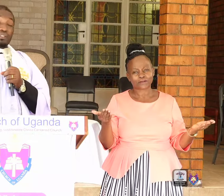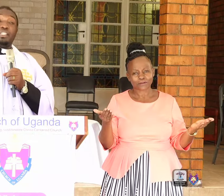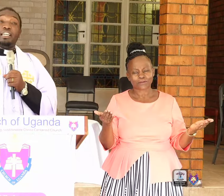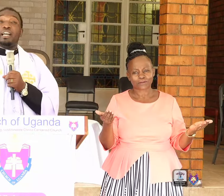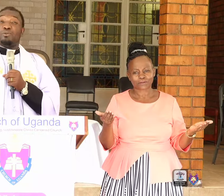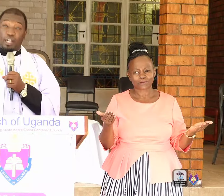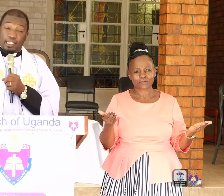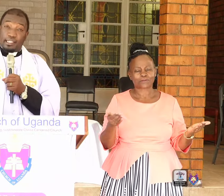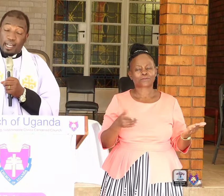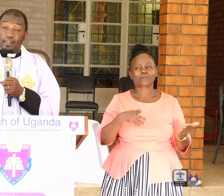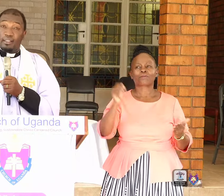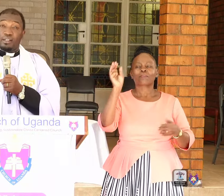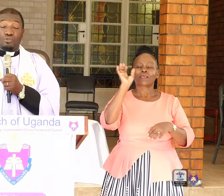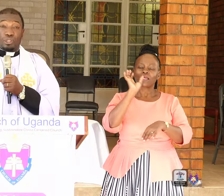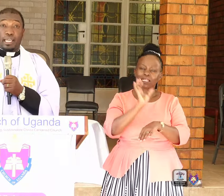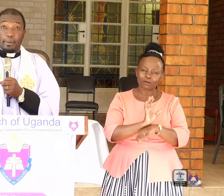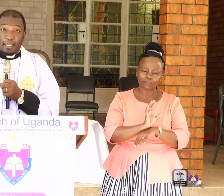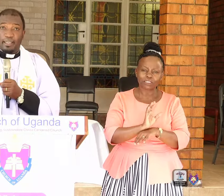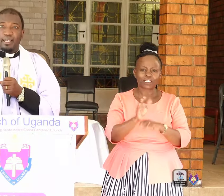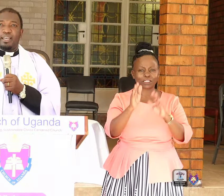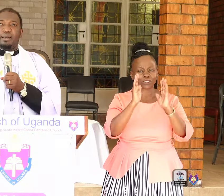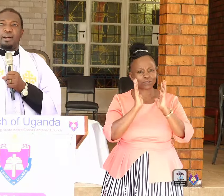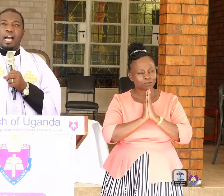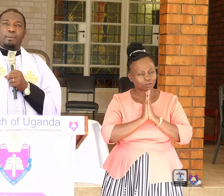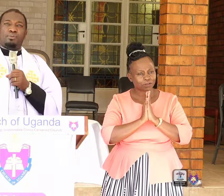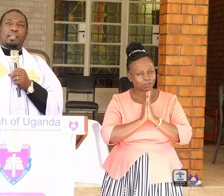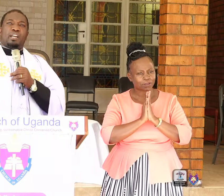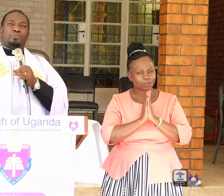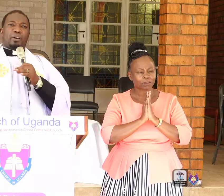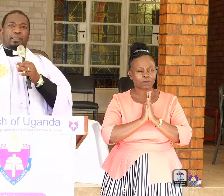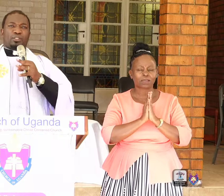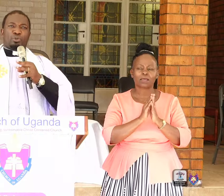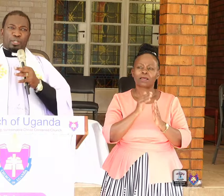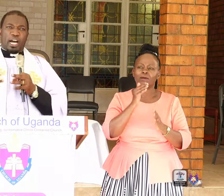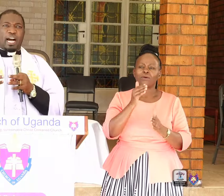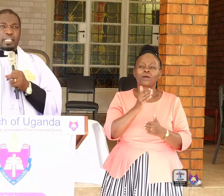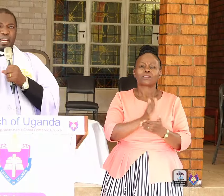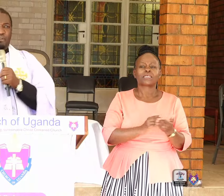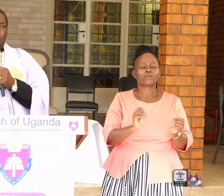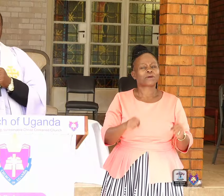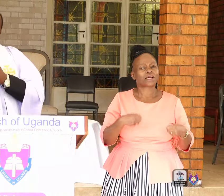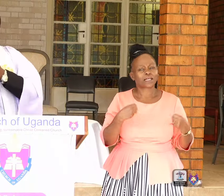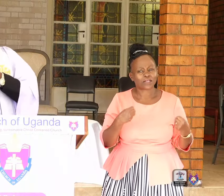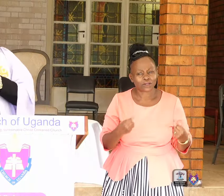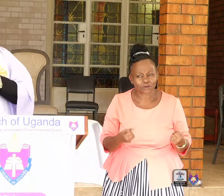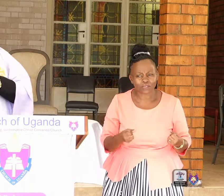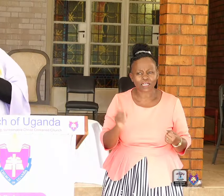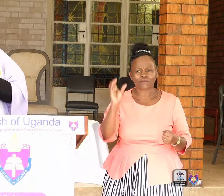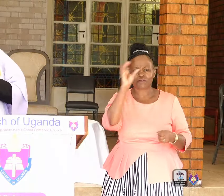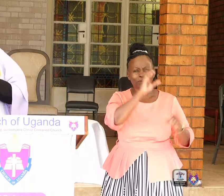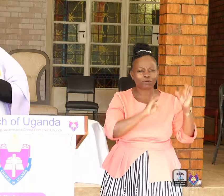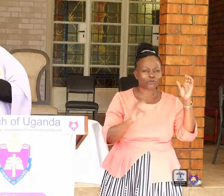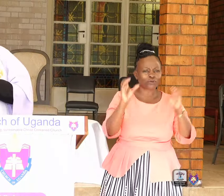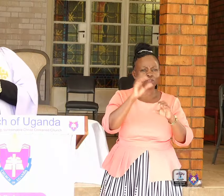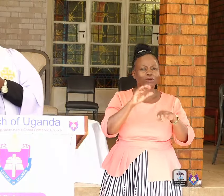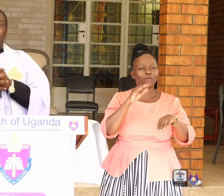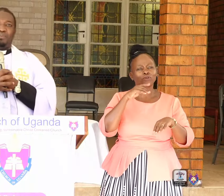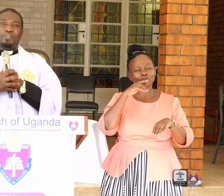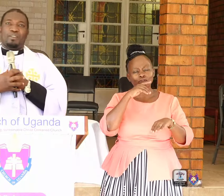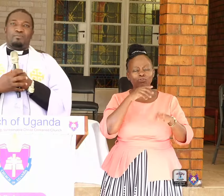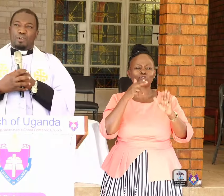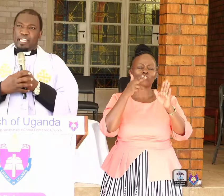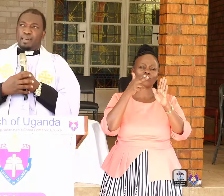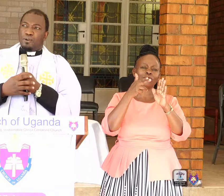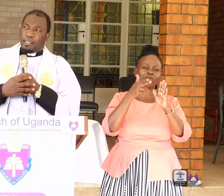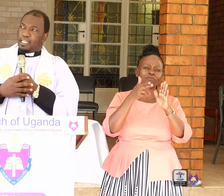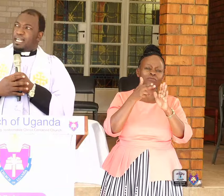Kale genda ku kanisa osabe abo bannaffe abatasobola ate naffe bitunoonya wano ku mitimbagano.